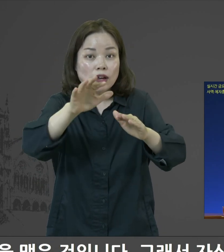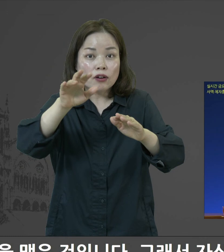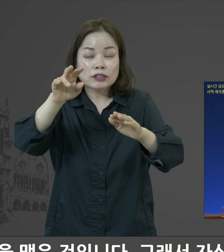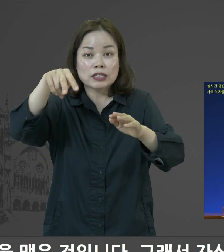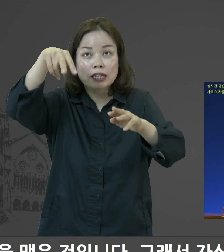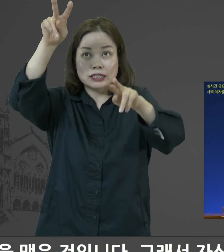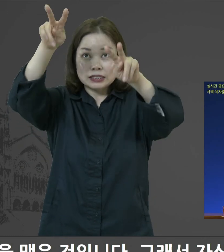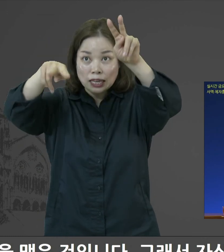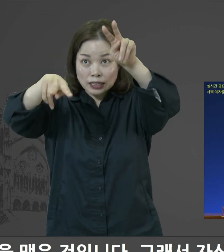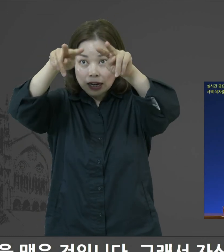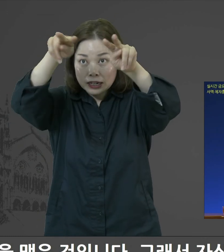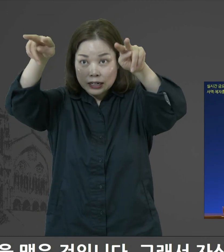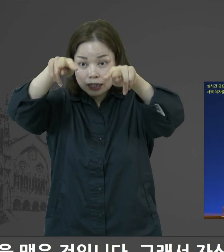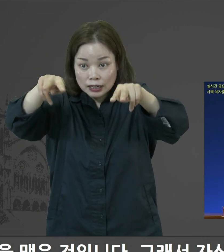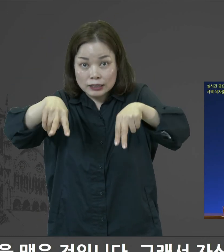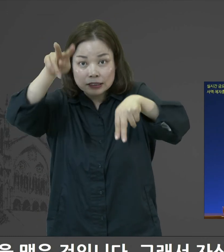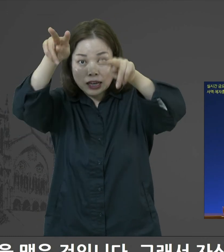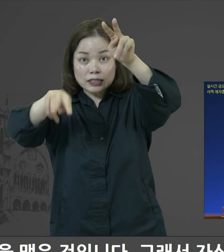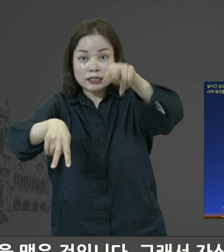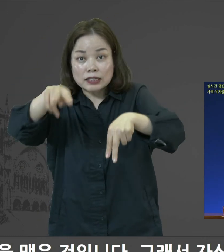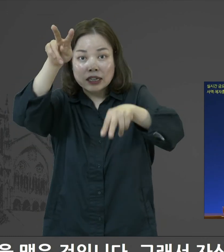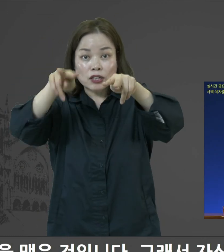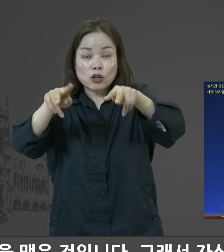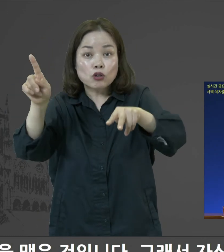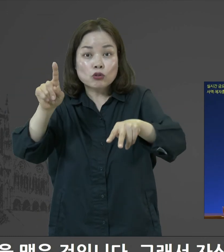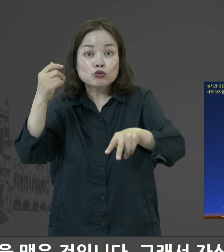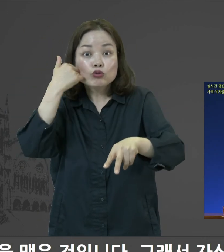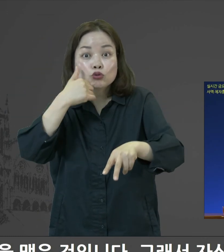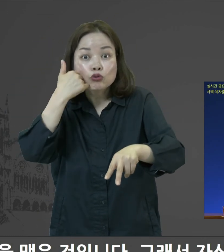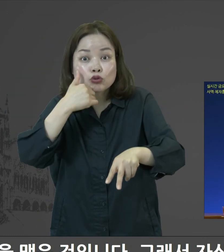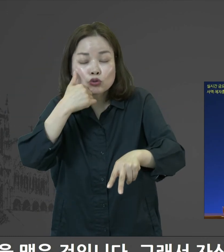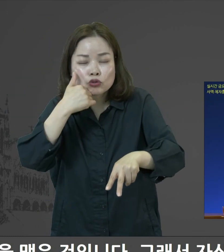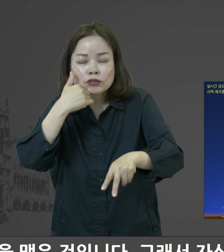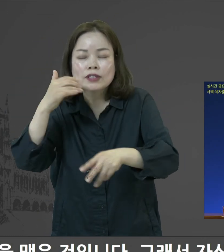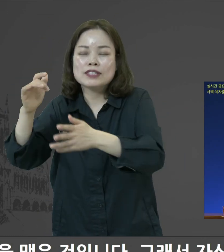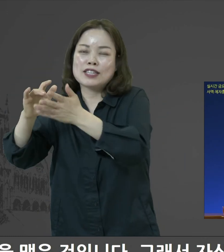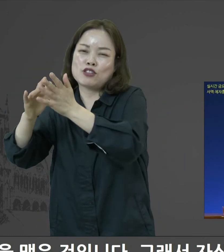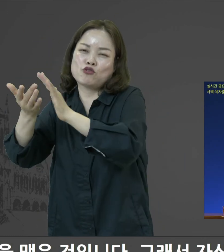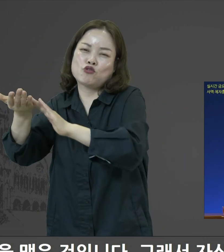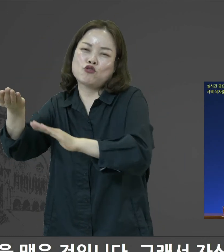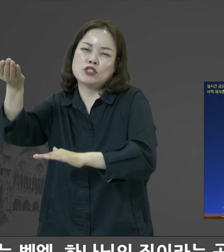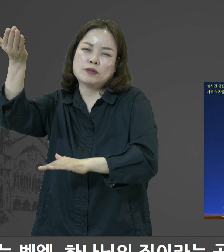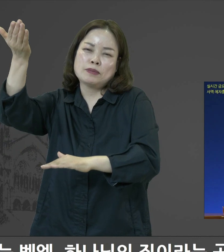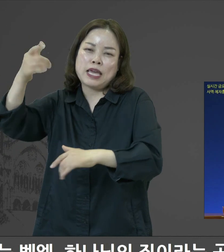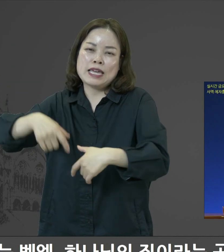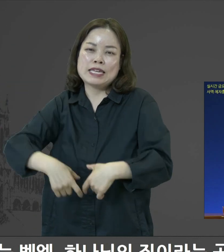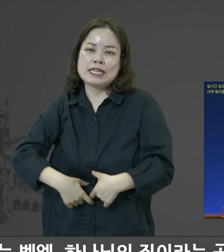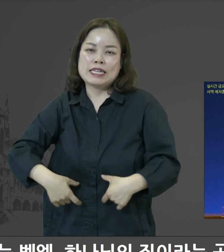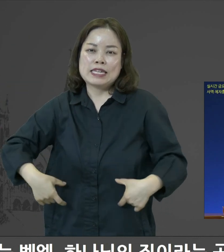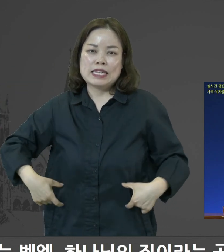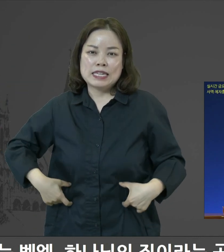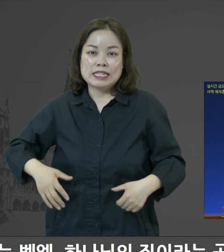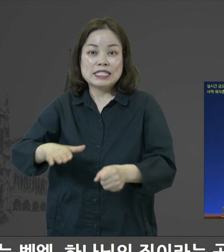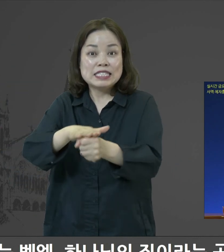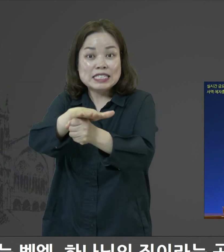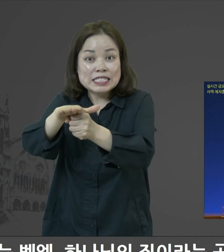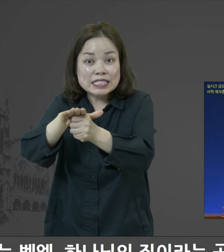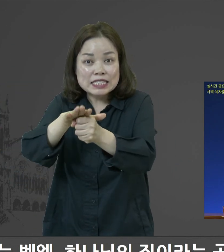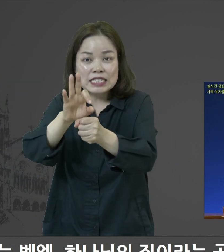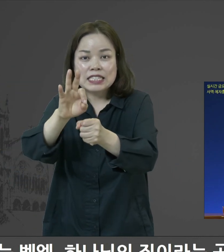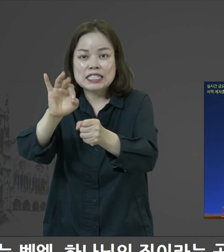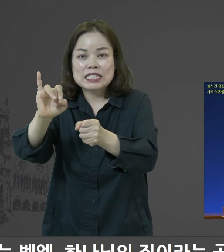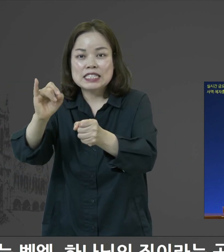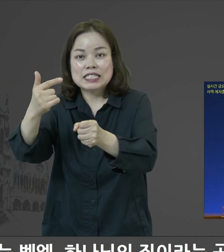사닥다리가 지금은 어디 위에 올려집니까? 예수님 위에, 인자 위에 올려지는 겁니다. 예수님이